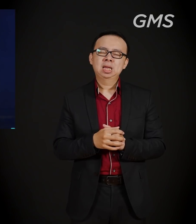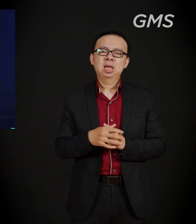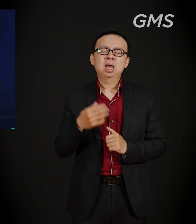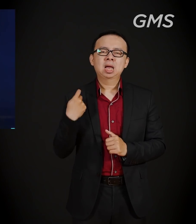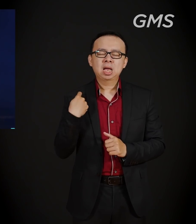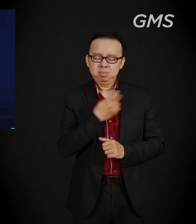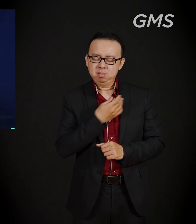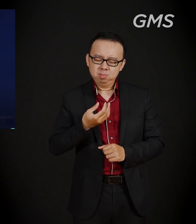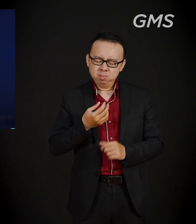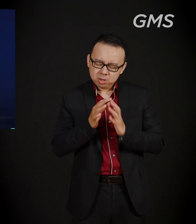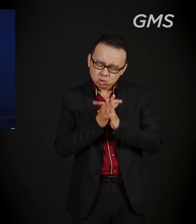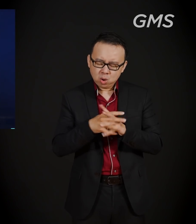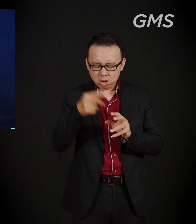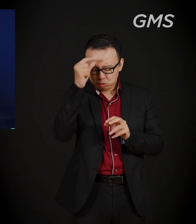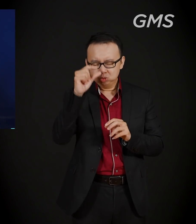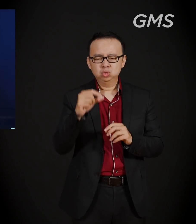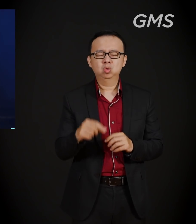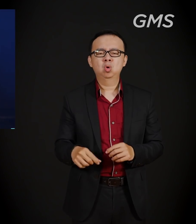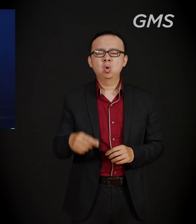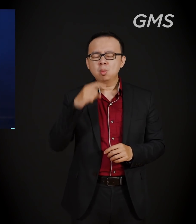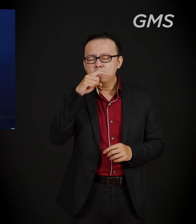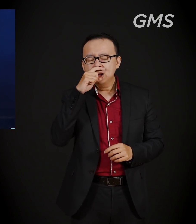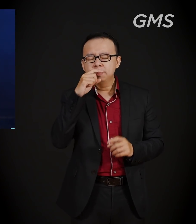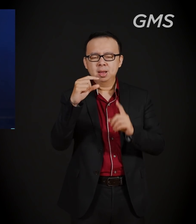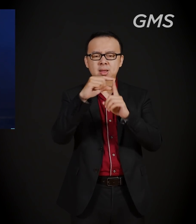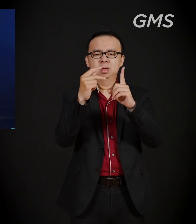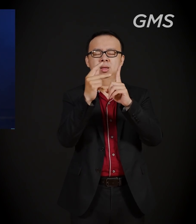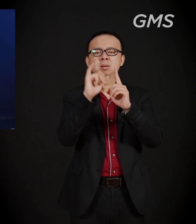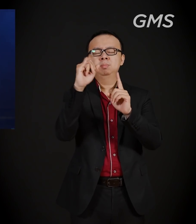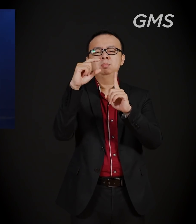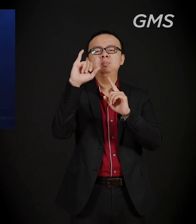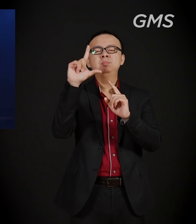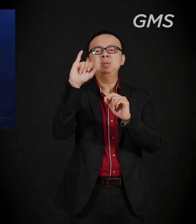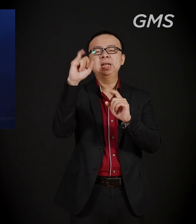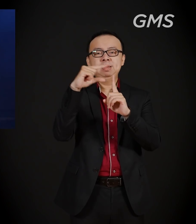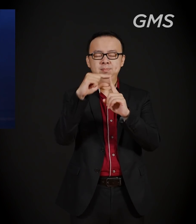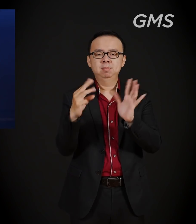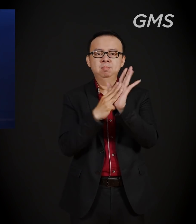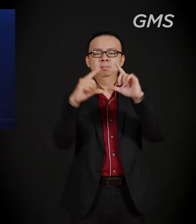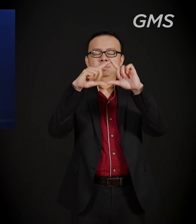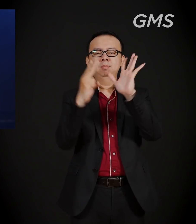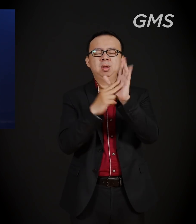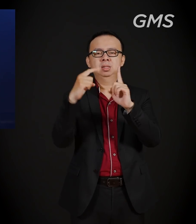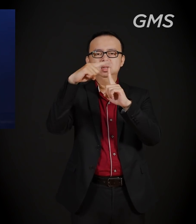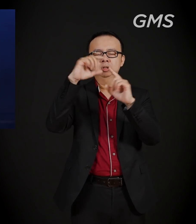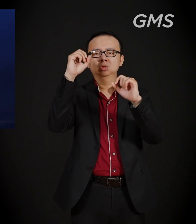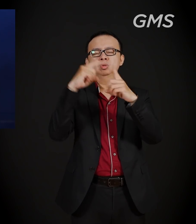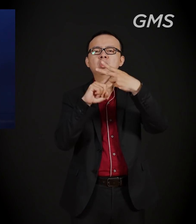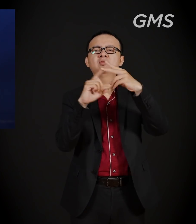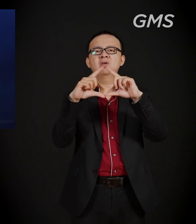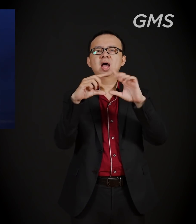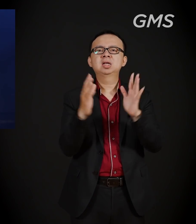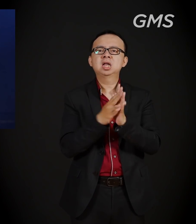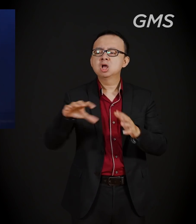Pendeta Philip Mantova. Bersama dengan istri, anak-anak, keluarga, dan tim pelayanan. Gereja ini Tuhan bangkitkan dengan cara Tuhan yang